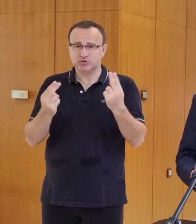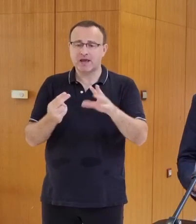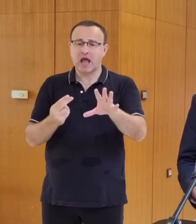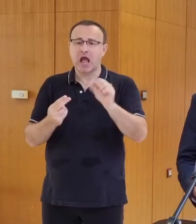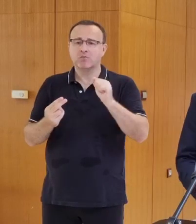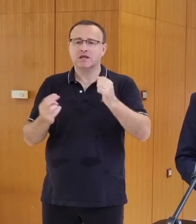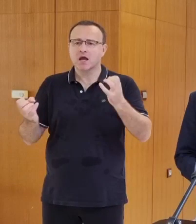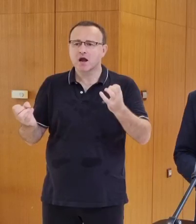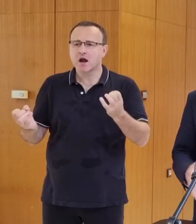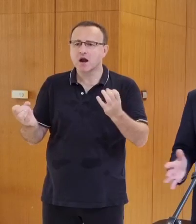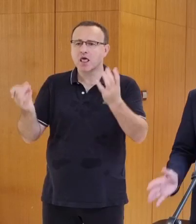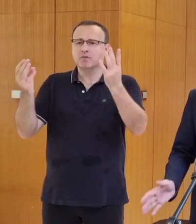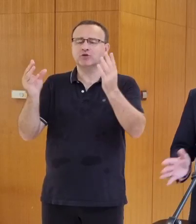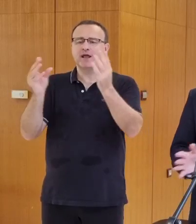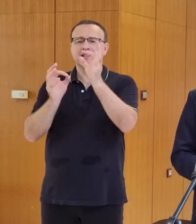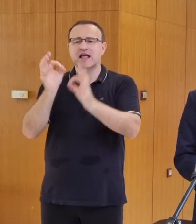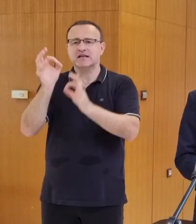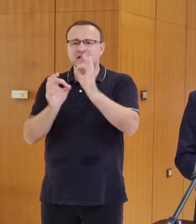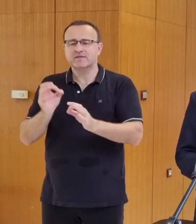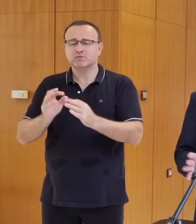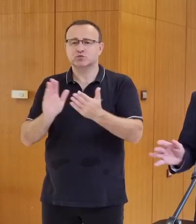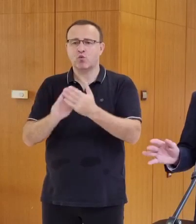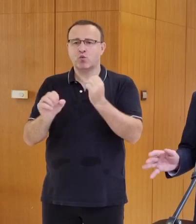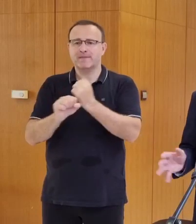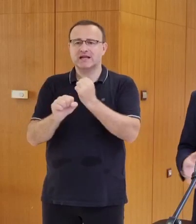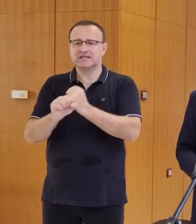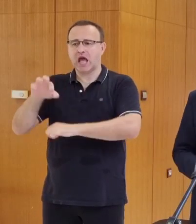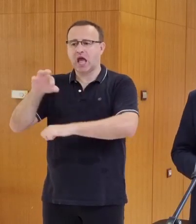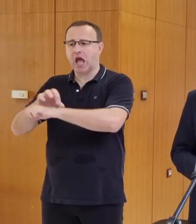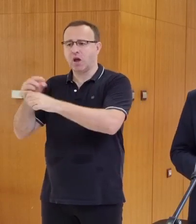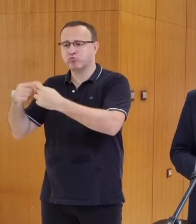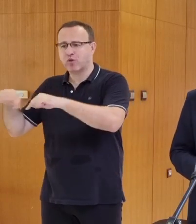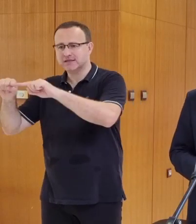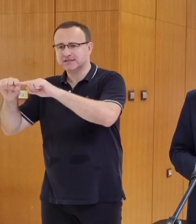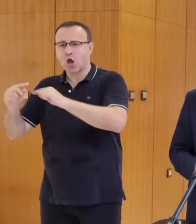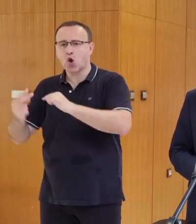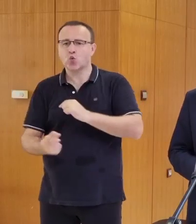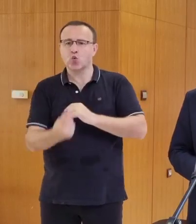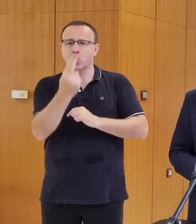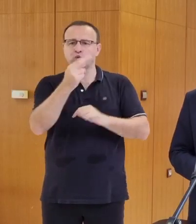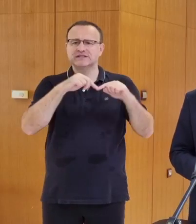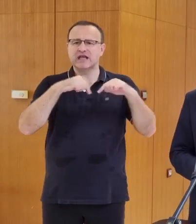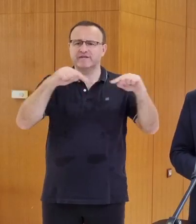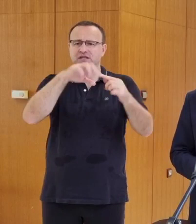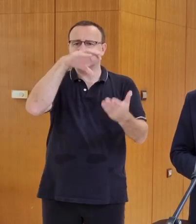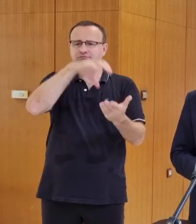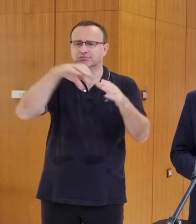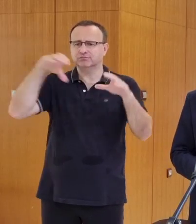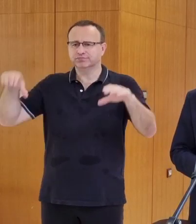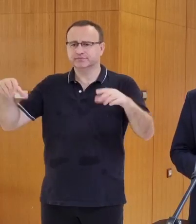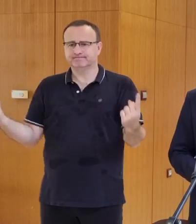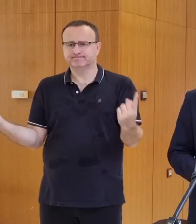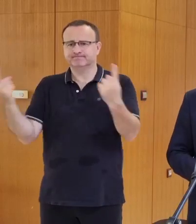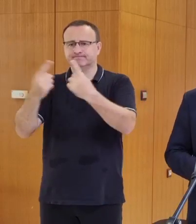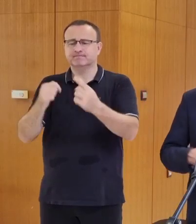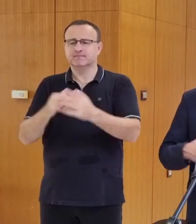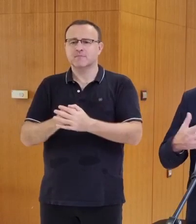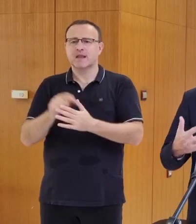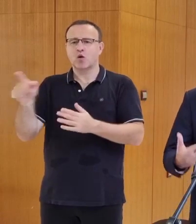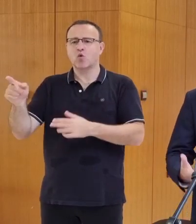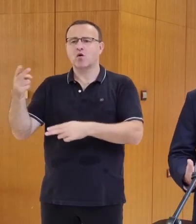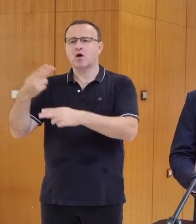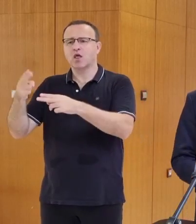že lepšie nastavili práve spoluprácu medzi ambulantným a ústavným sektorom, čo sa týka napríklad detenčného